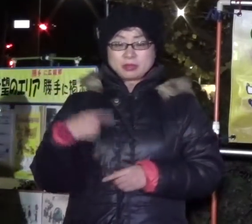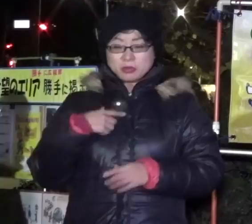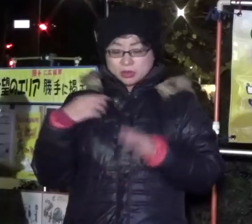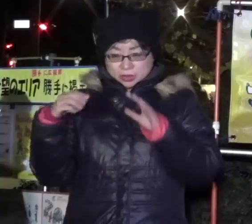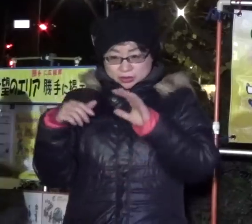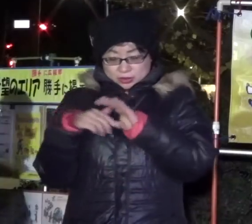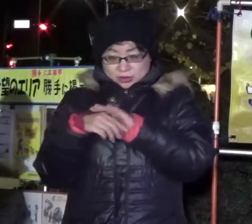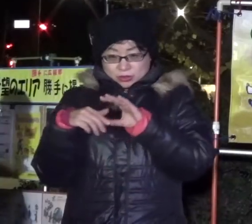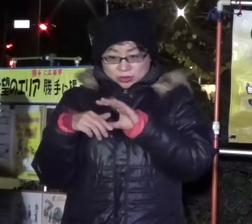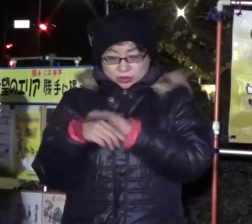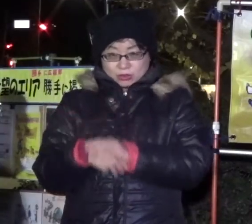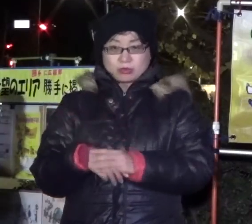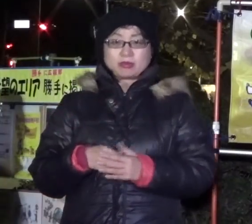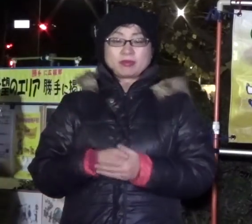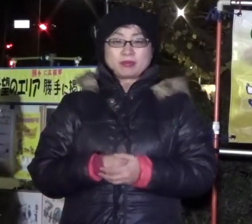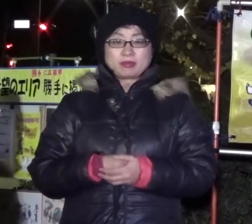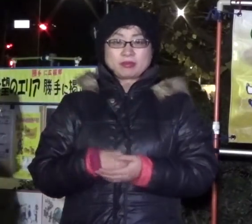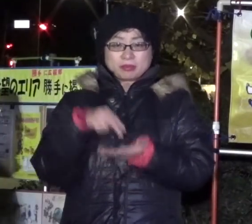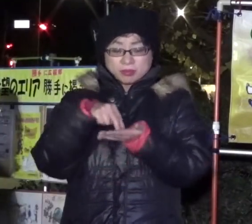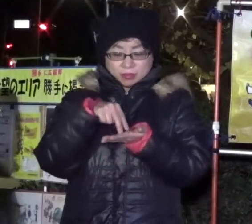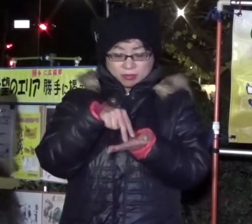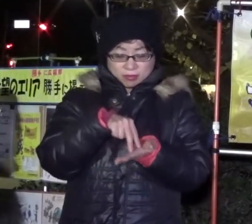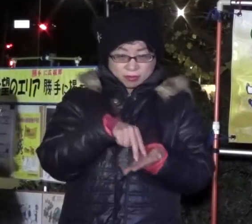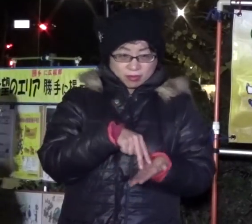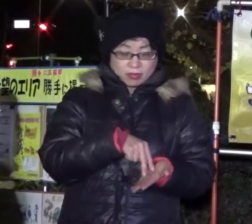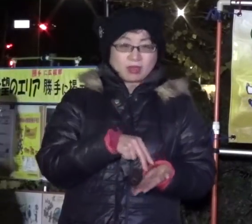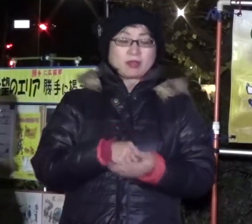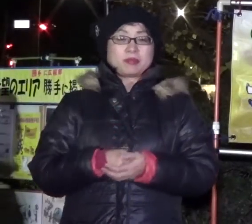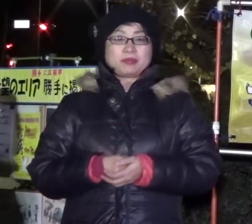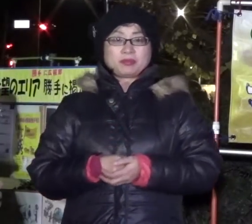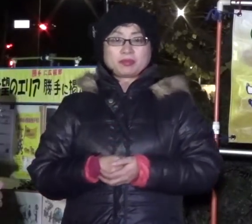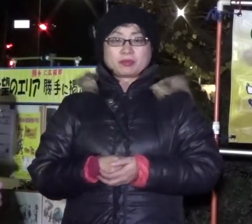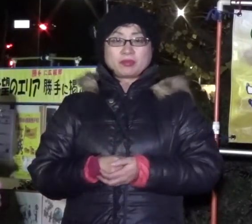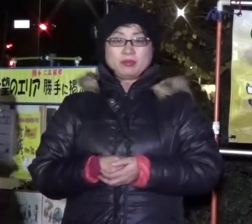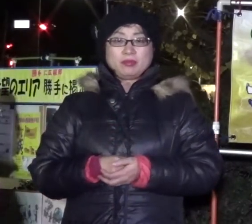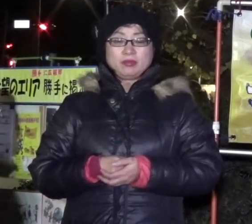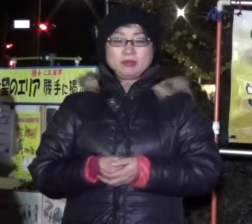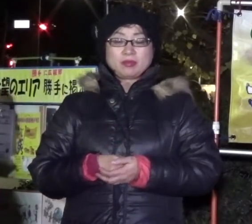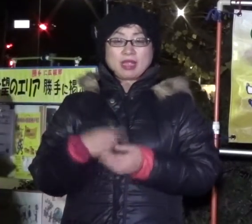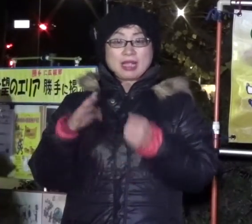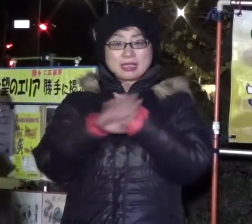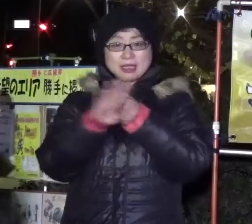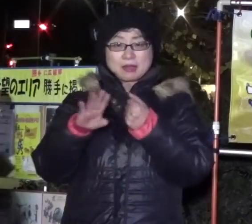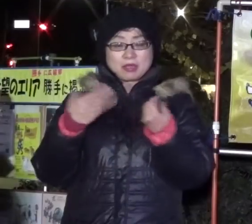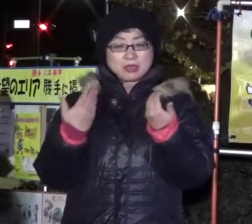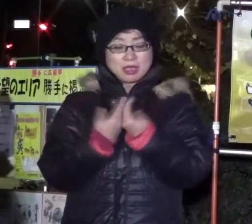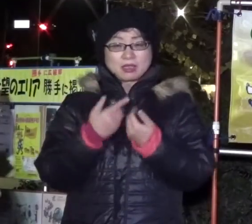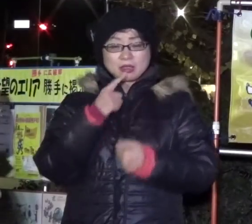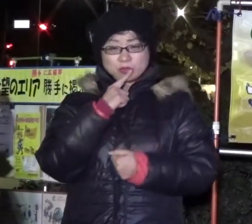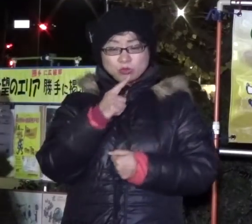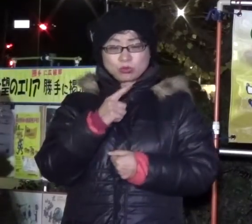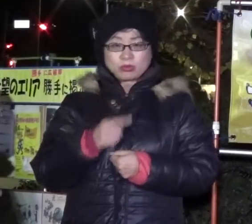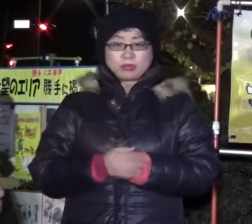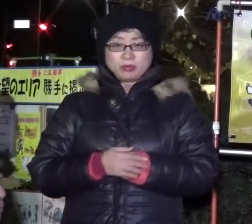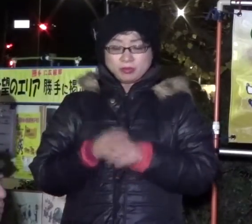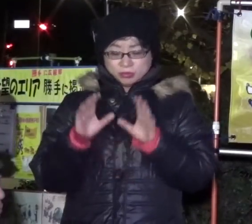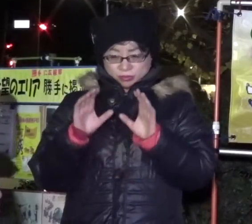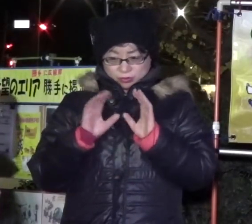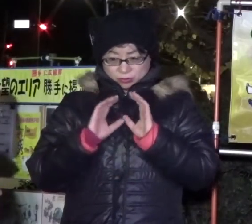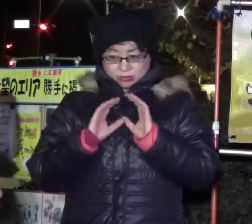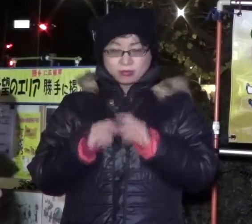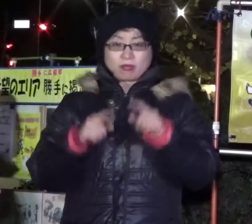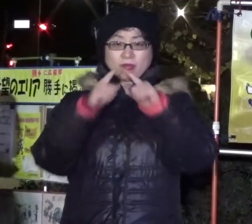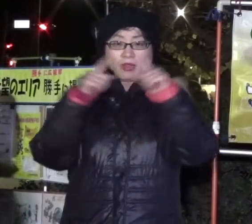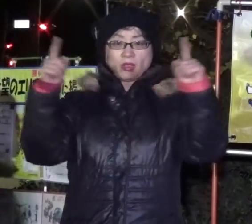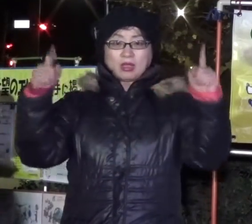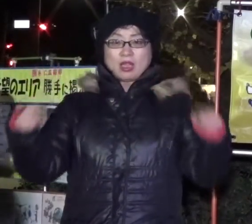小さく、俺も大したことないな、東電の社員と大して変わんないな、だけど反省して、やっぱり原発反対言わなきゃって、謙虚になってるとですね、横